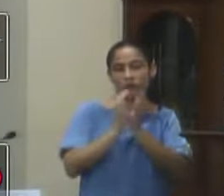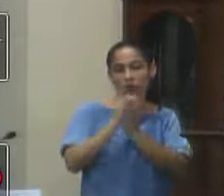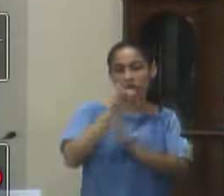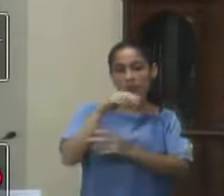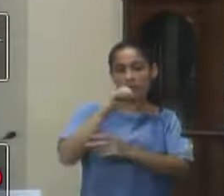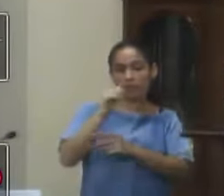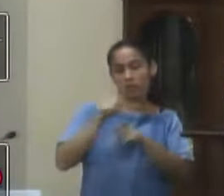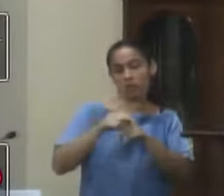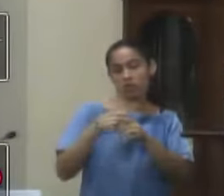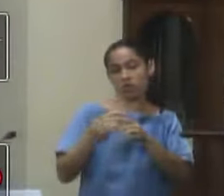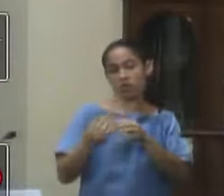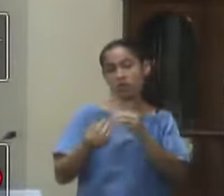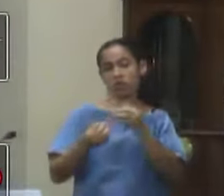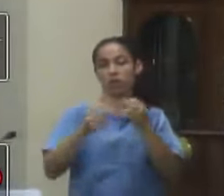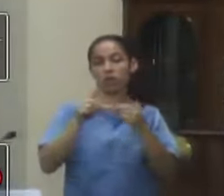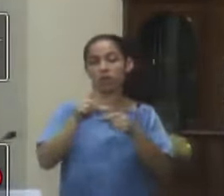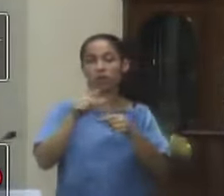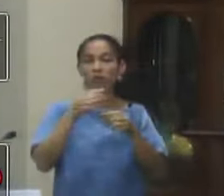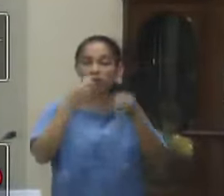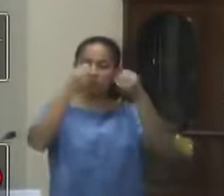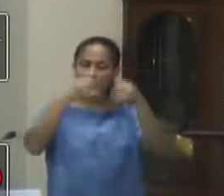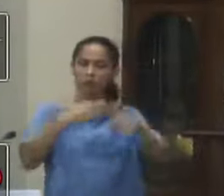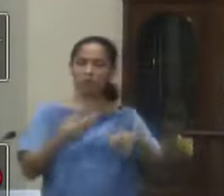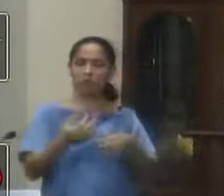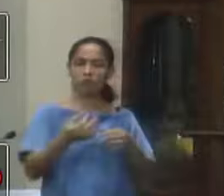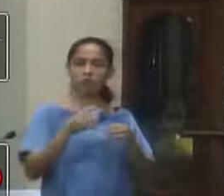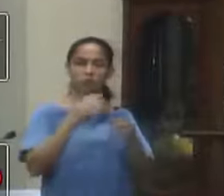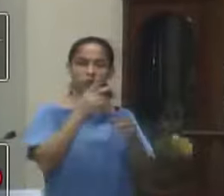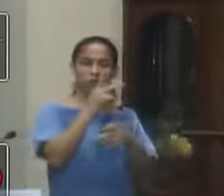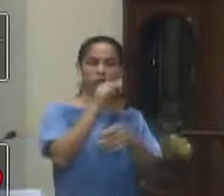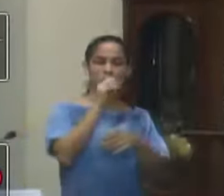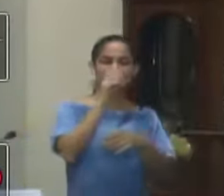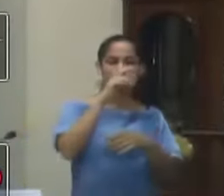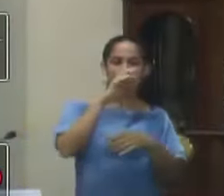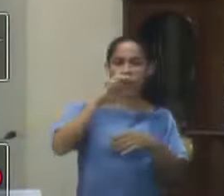deu uma opção, que é a construção de um pier